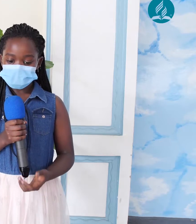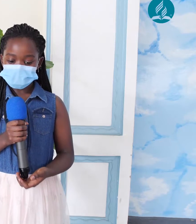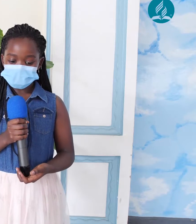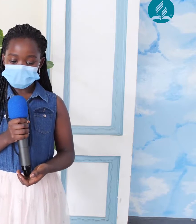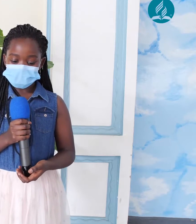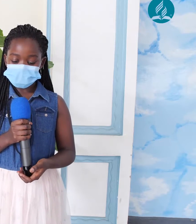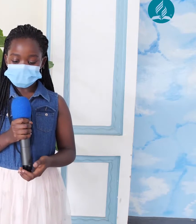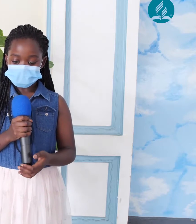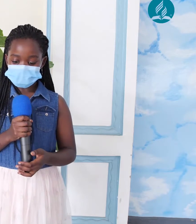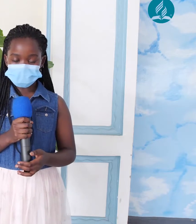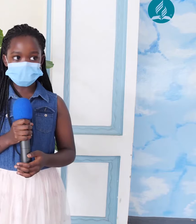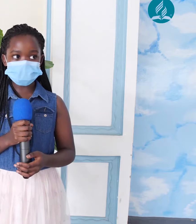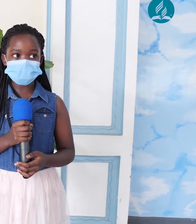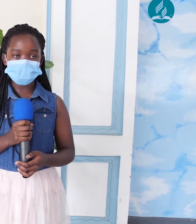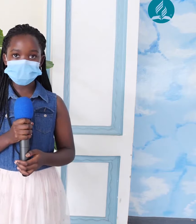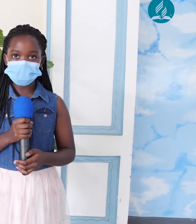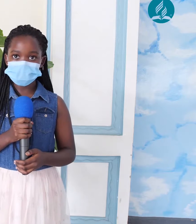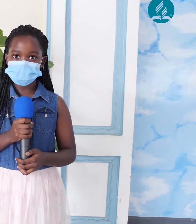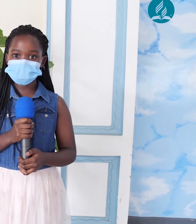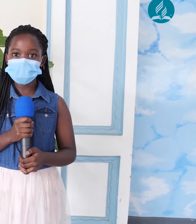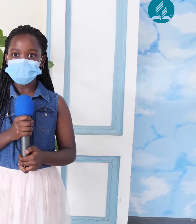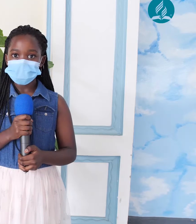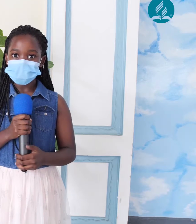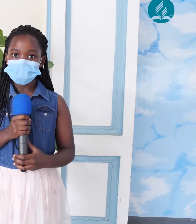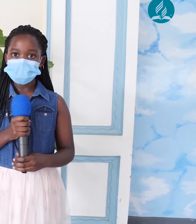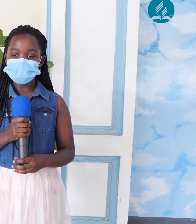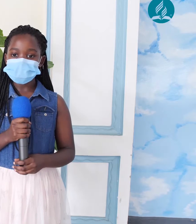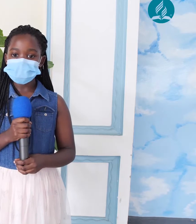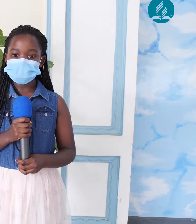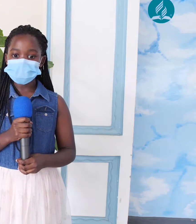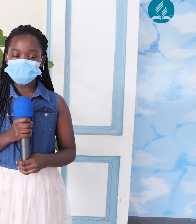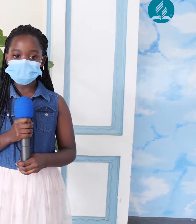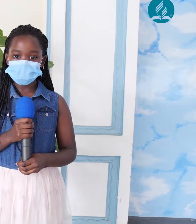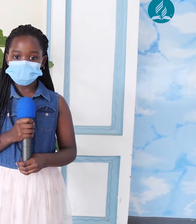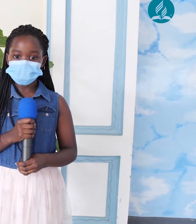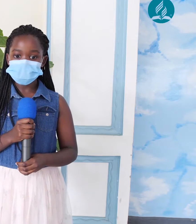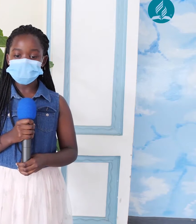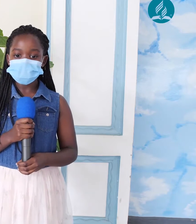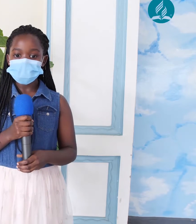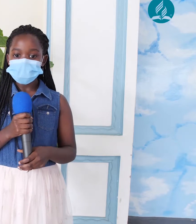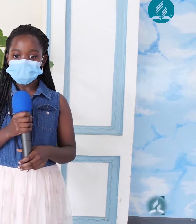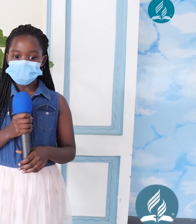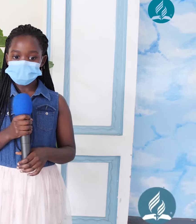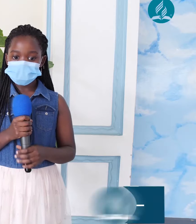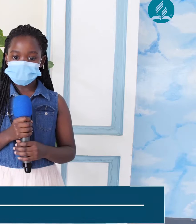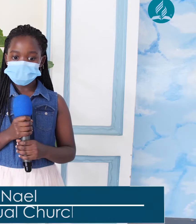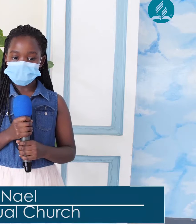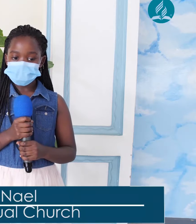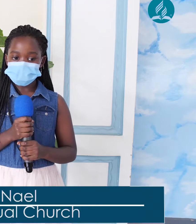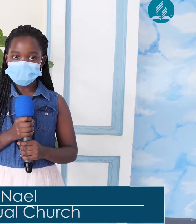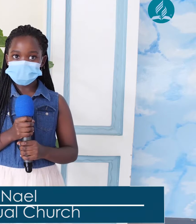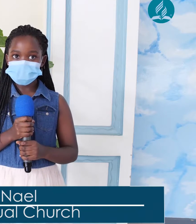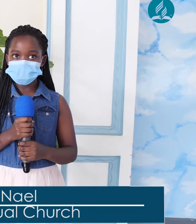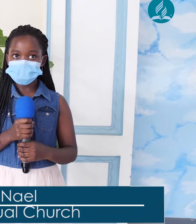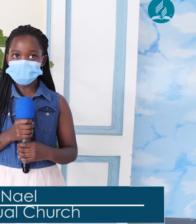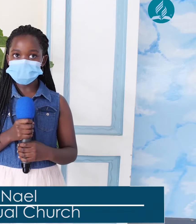n'irindi tegeko ry'uko bica Abayuda bose. Aha niho dusoje iki cyigisho. Uyu munsi isomo